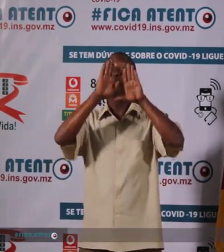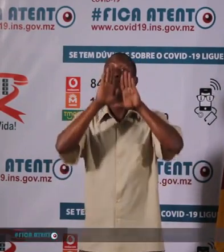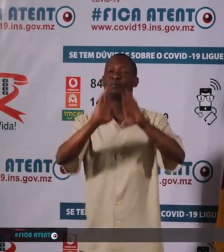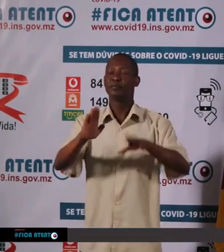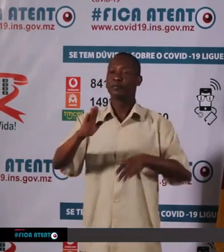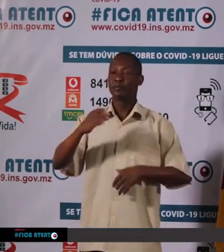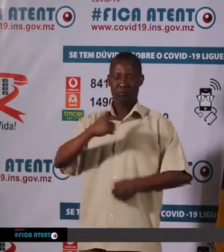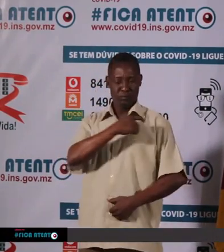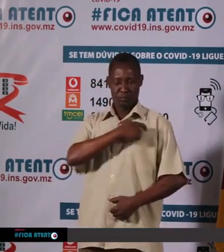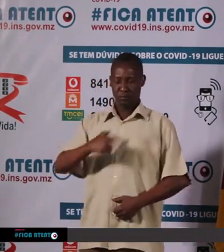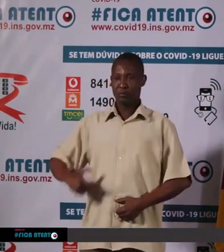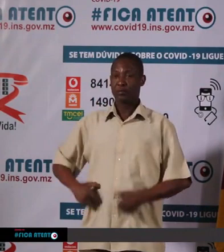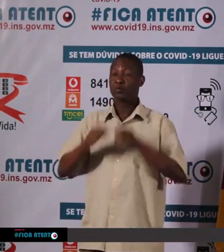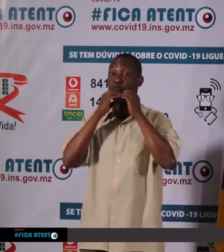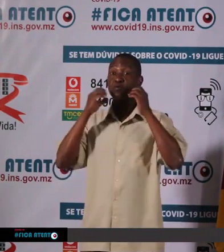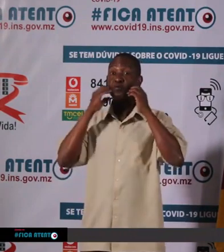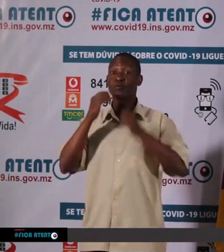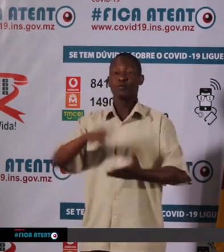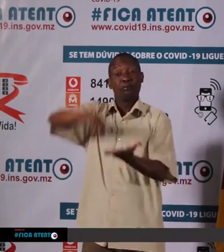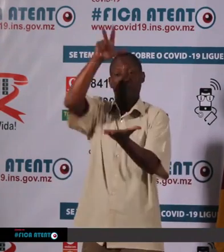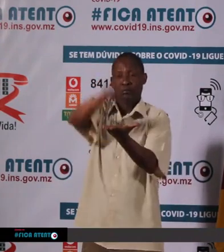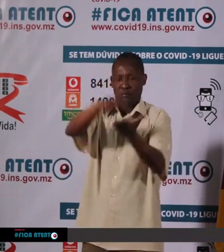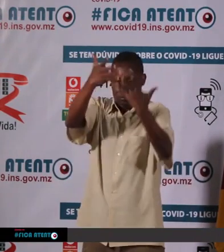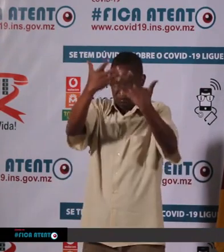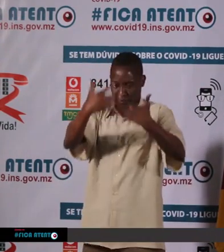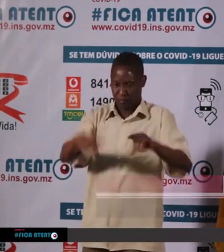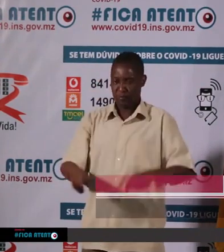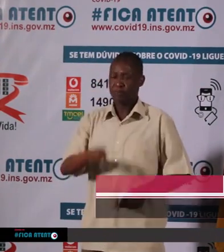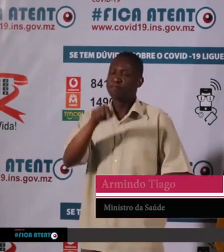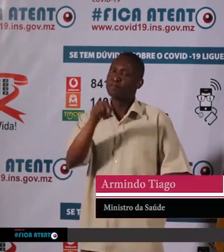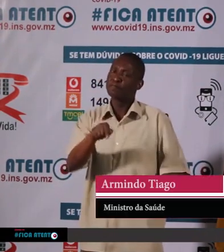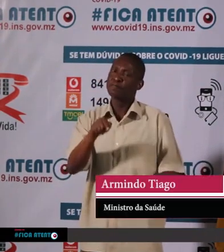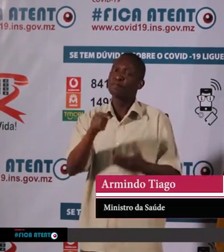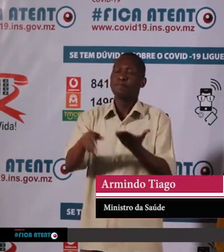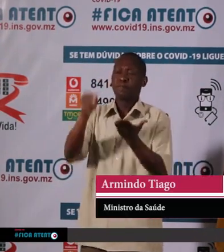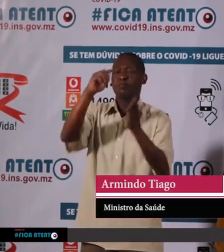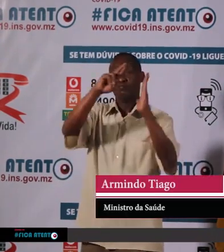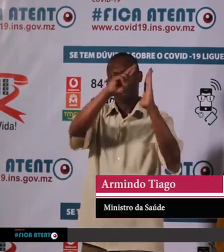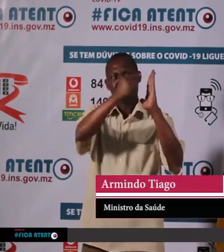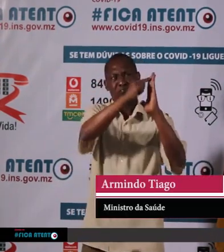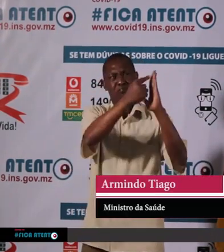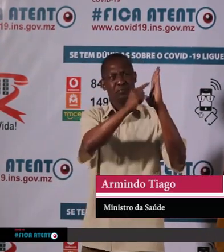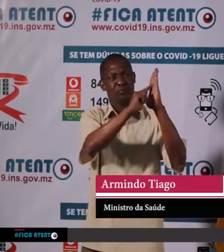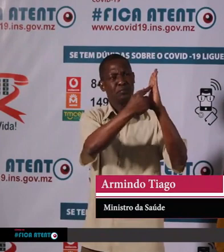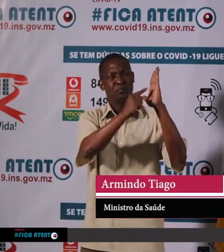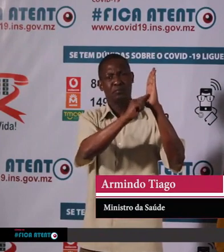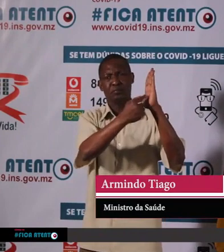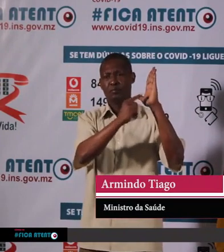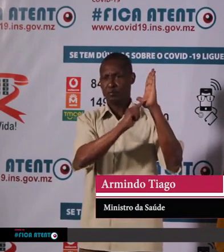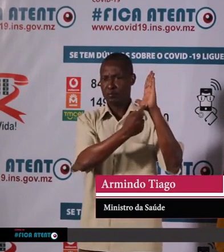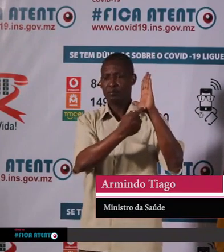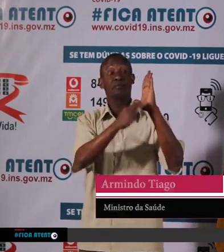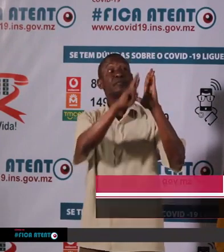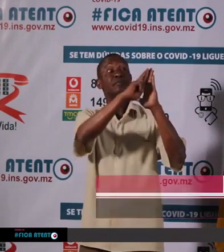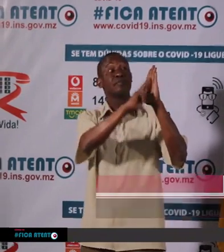da República e, eventualmente, que inclui um conjunto de medidas que nós todos